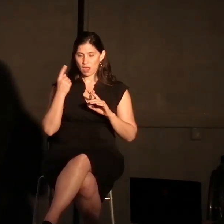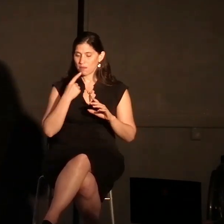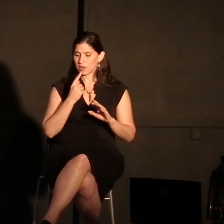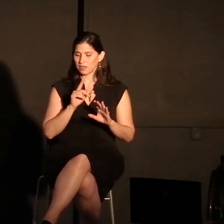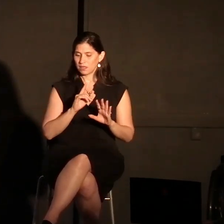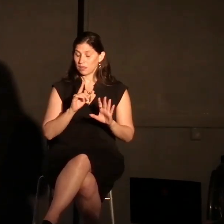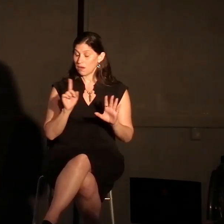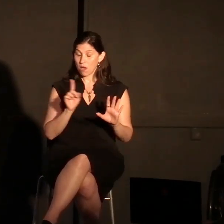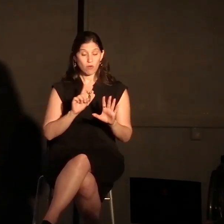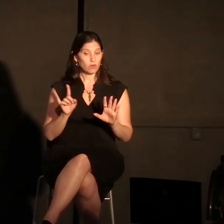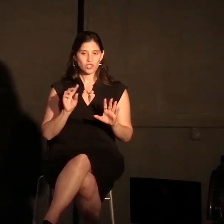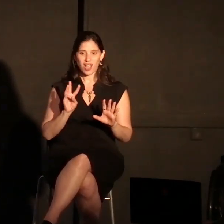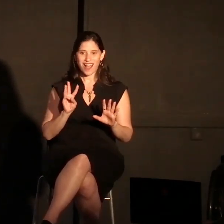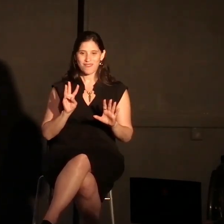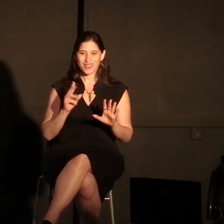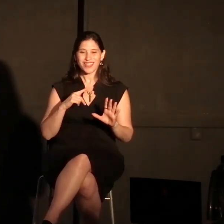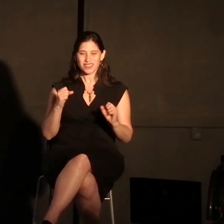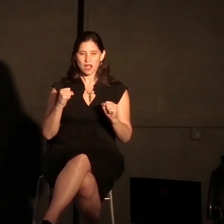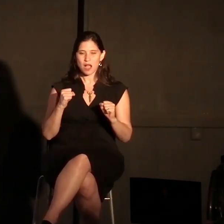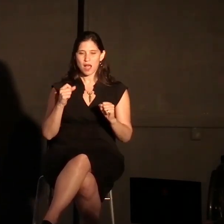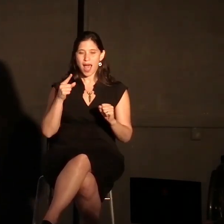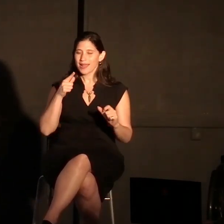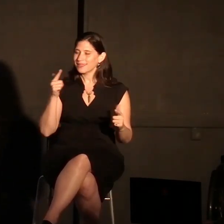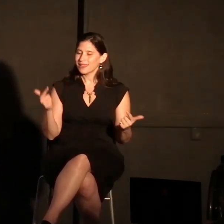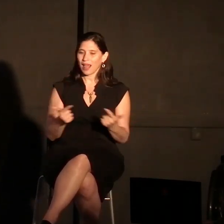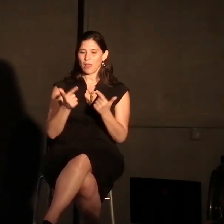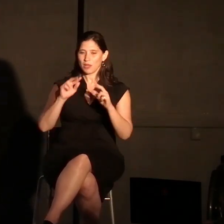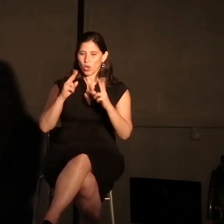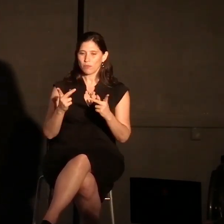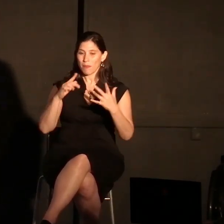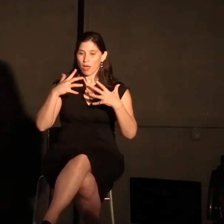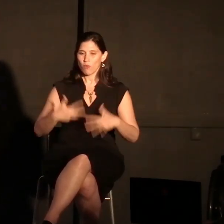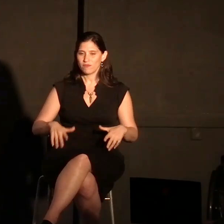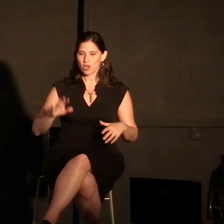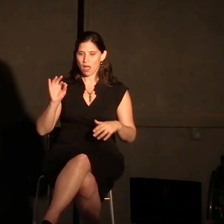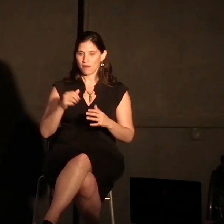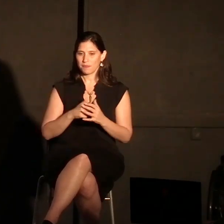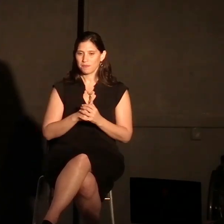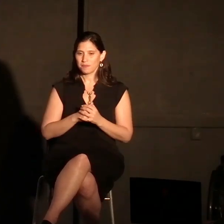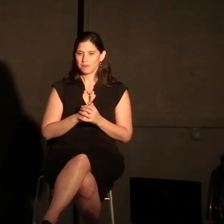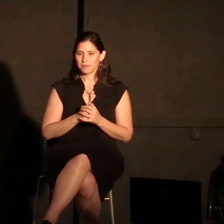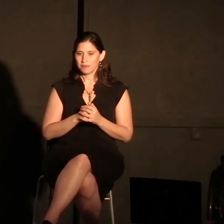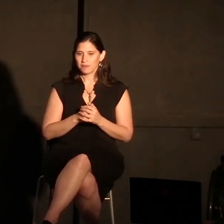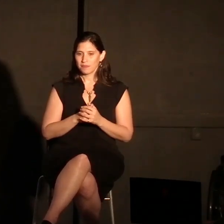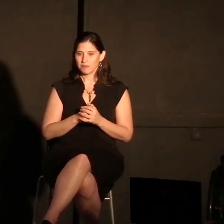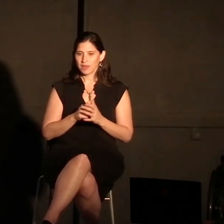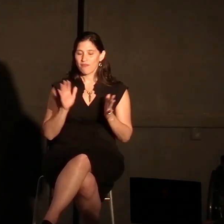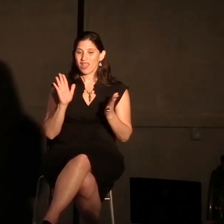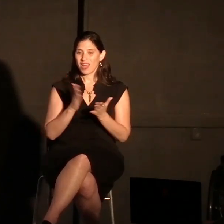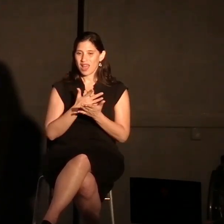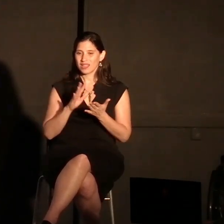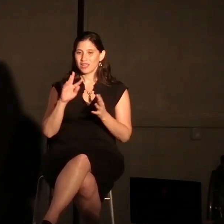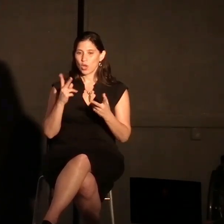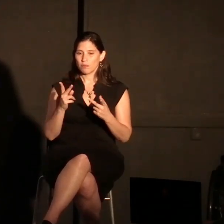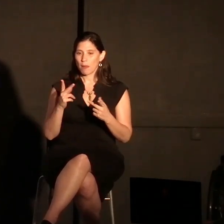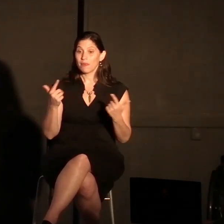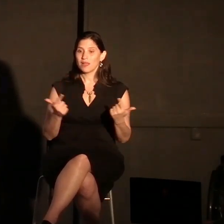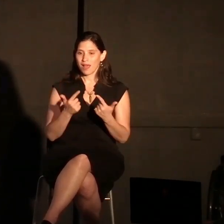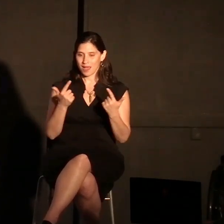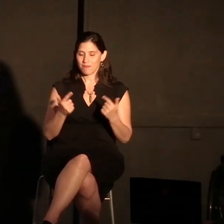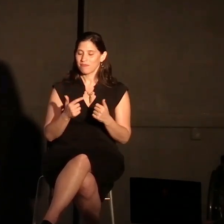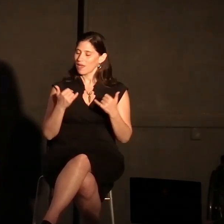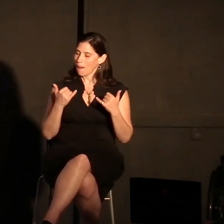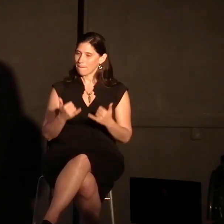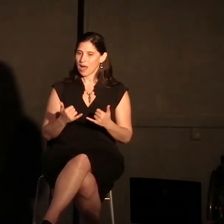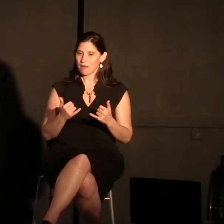לא שכף את חזקה את נלחמת עוד פעם על הגוף שלך והחלטתי עוד פעם להילחם